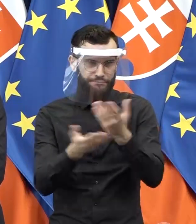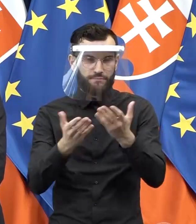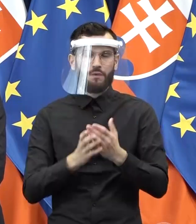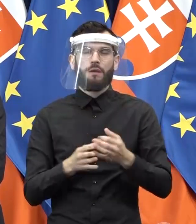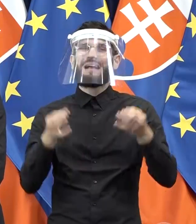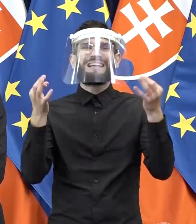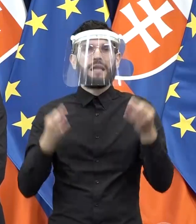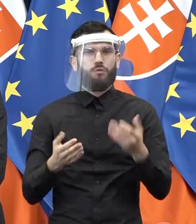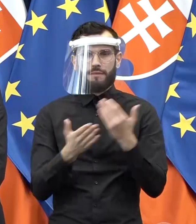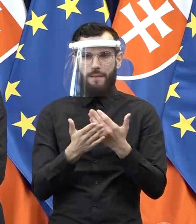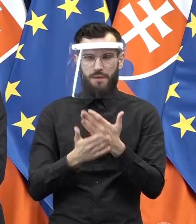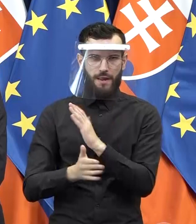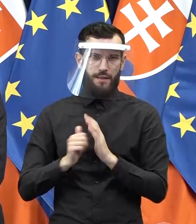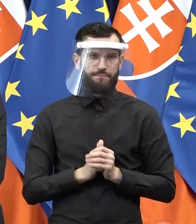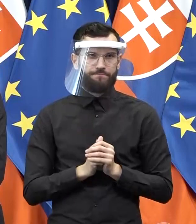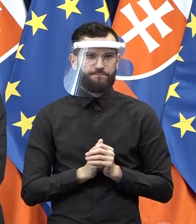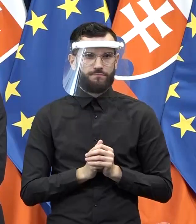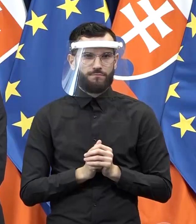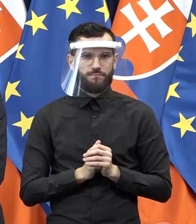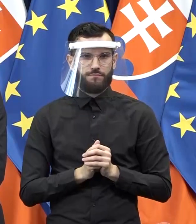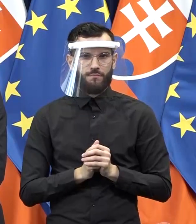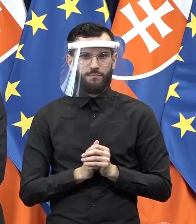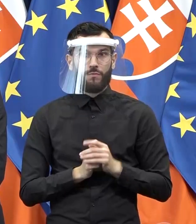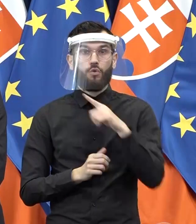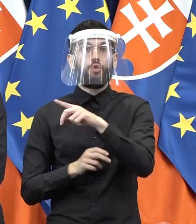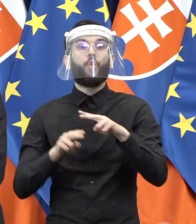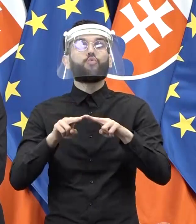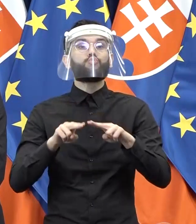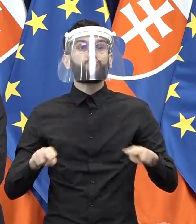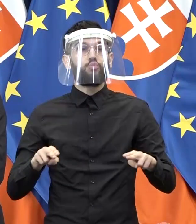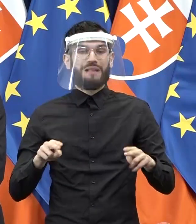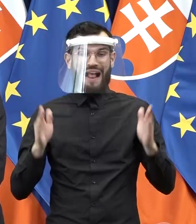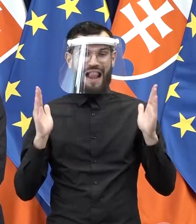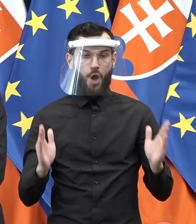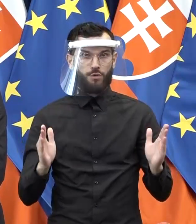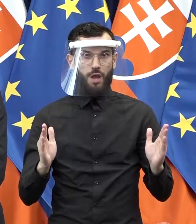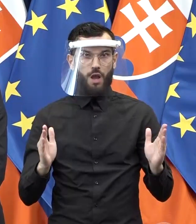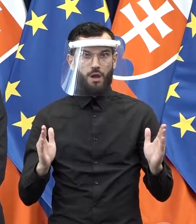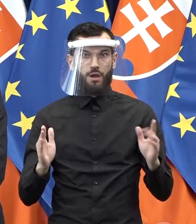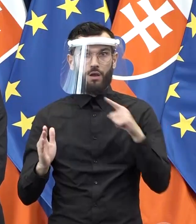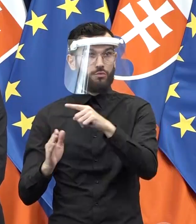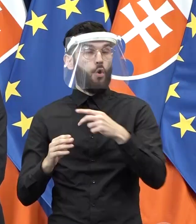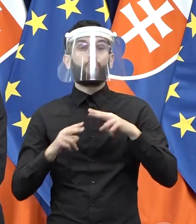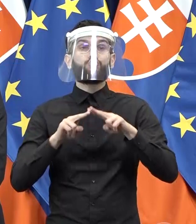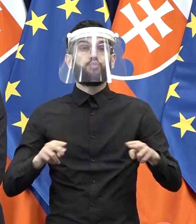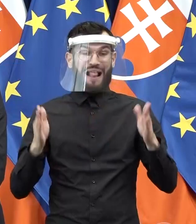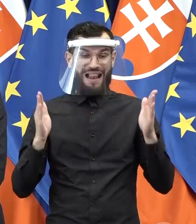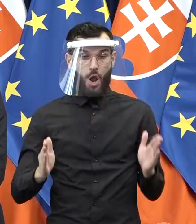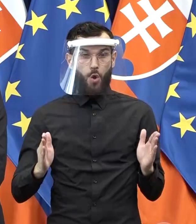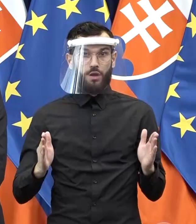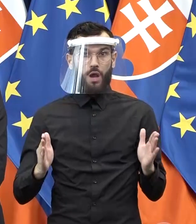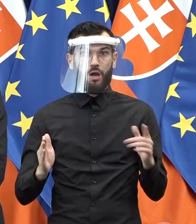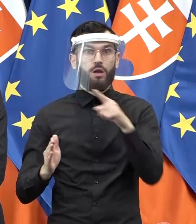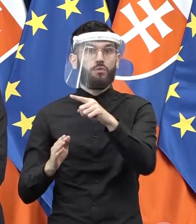Zjednodušene napríklad aj z pohľadu, toto je prie súdne lehoty. Ten návrh dnes sa bude týkať súdnych lehôd a tie